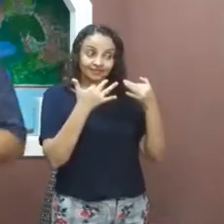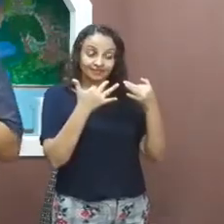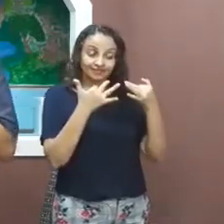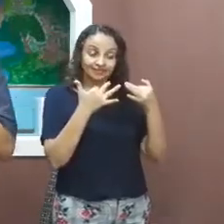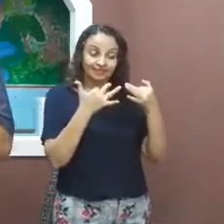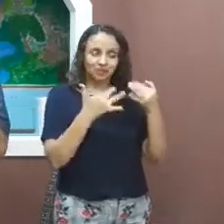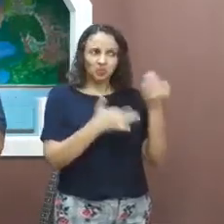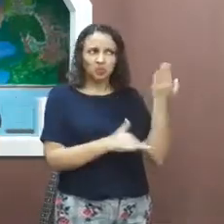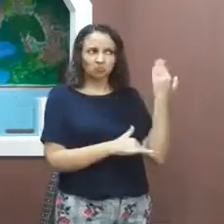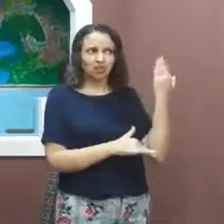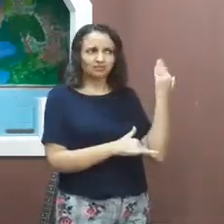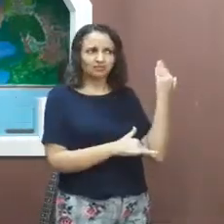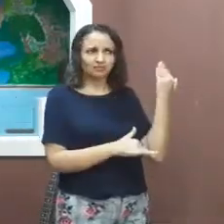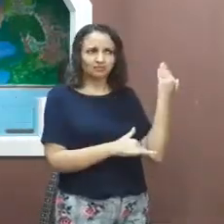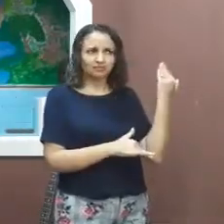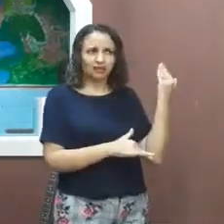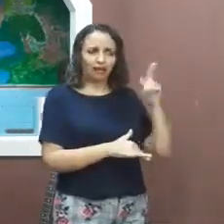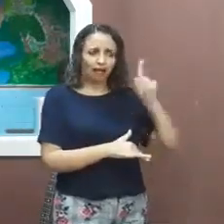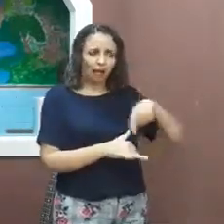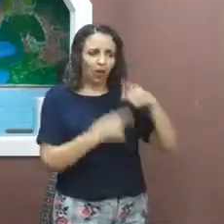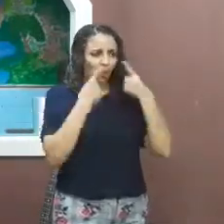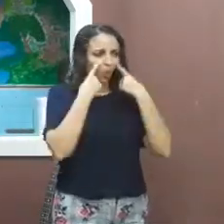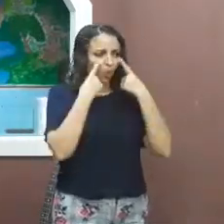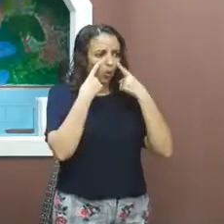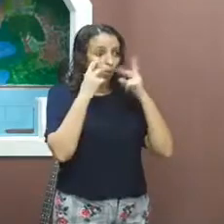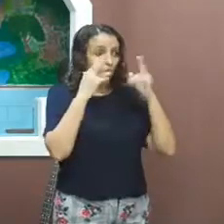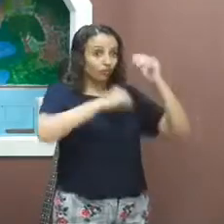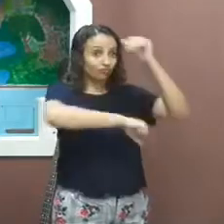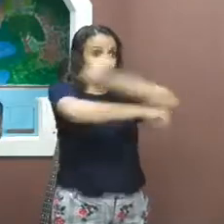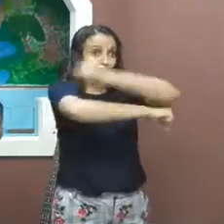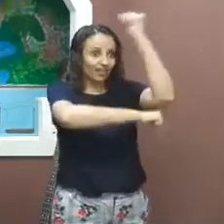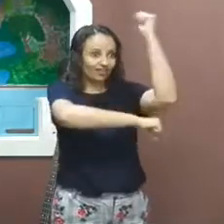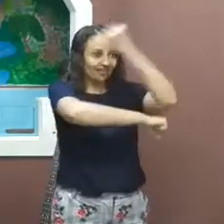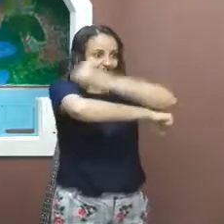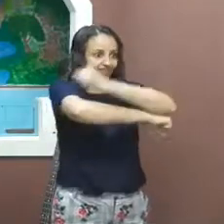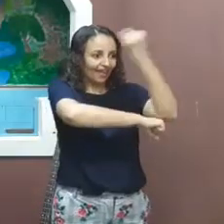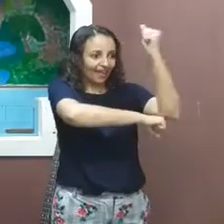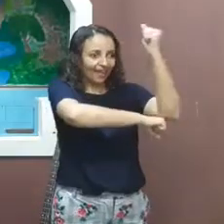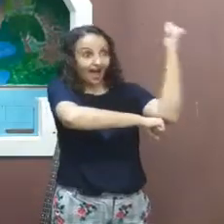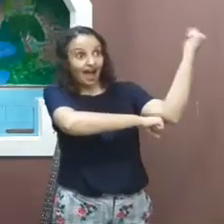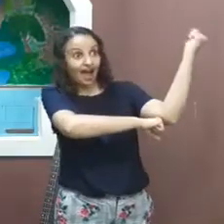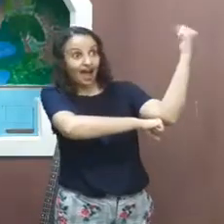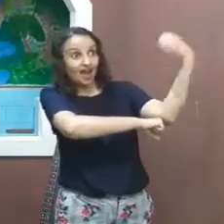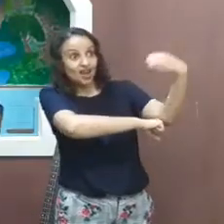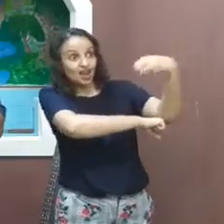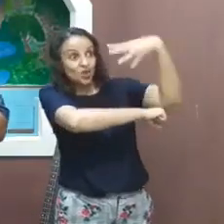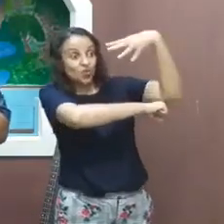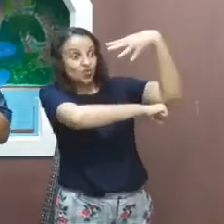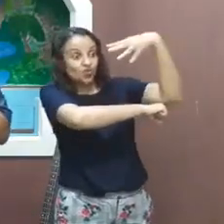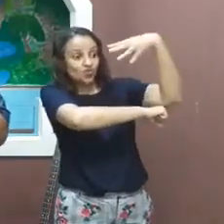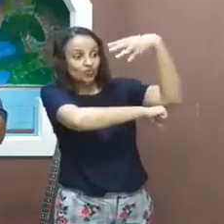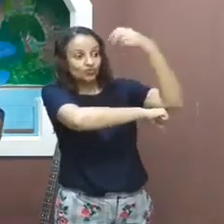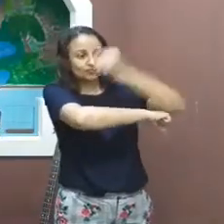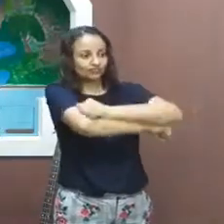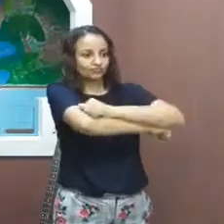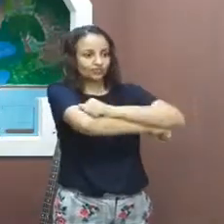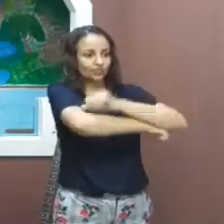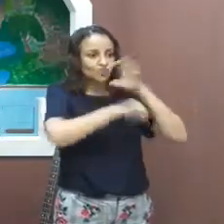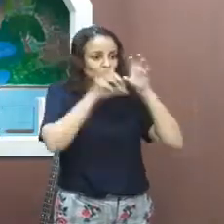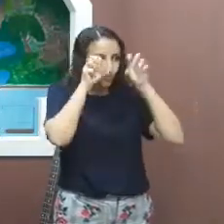Naquela época, os olhos eram entendidos como janelas do corpo, de onde entrava a luz, onde